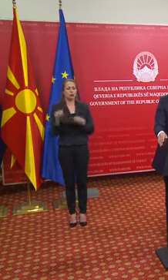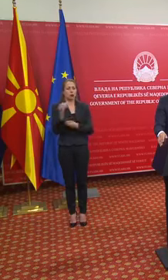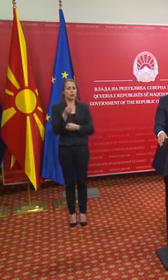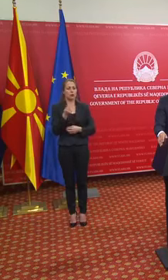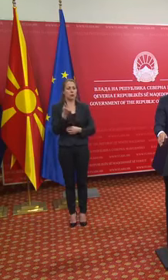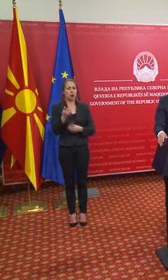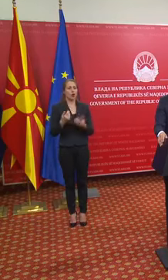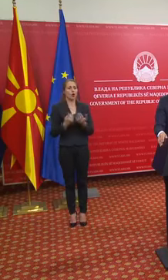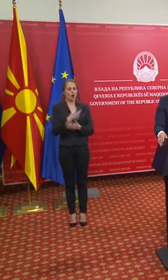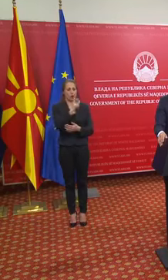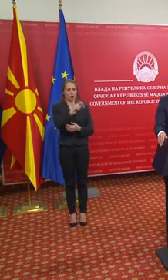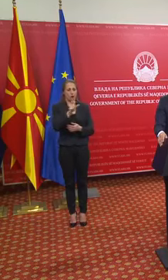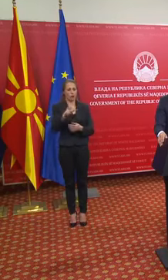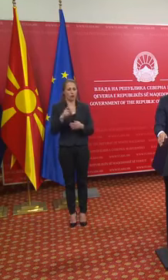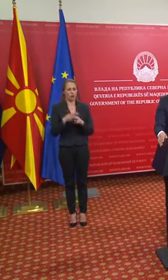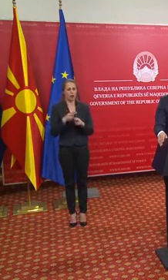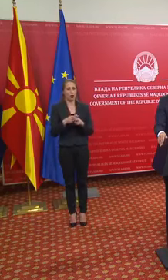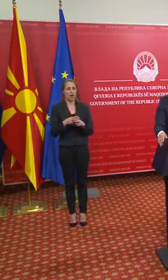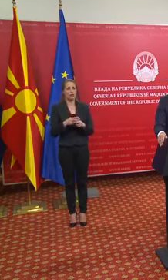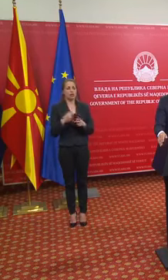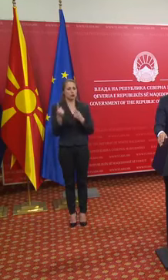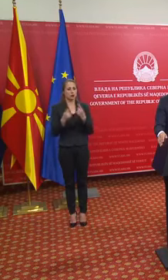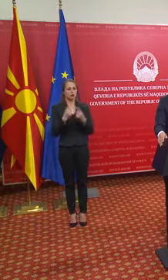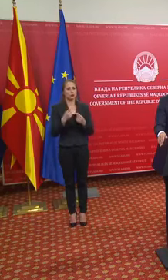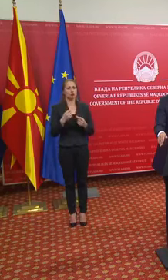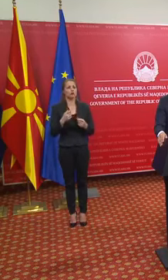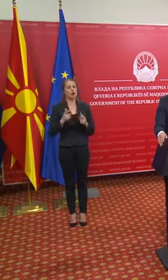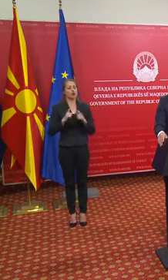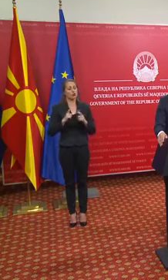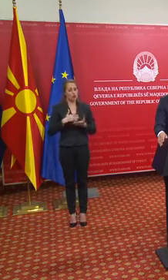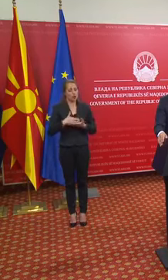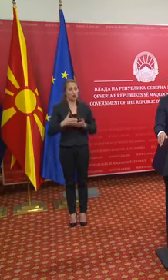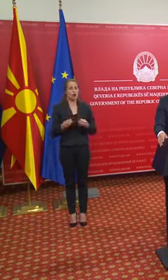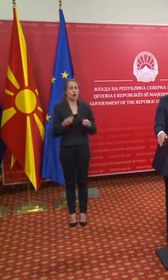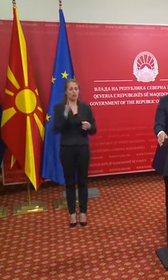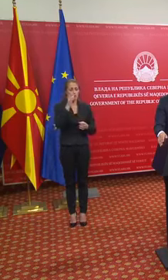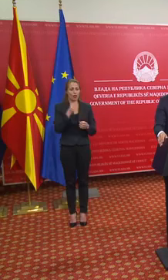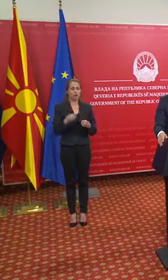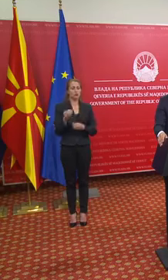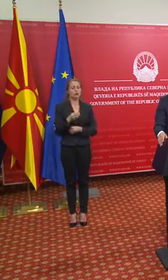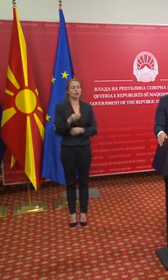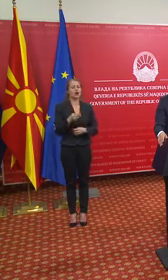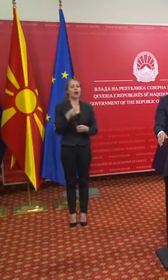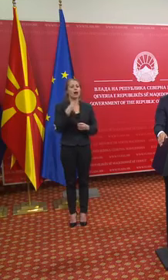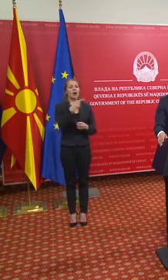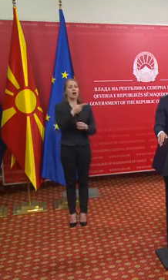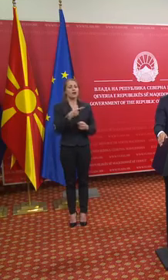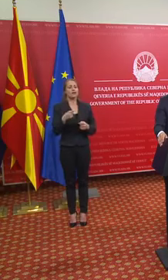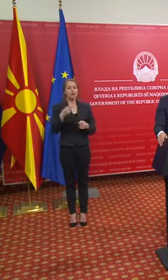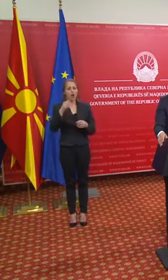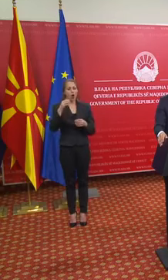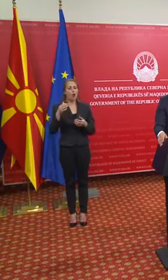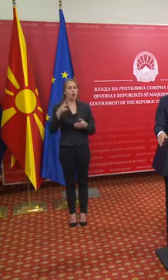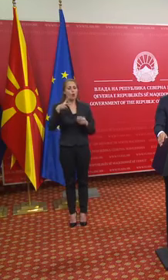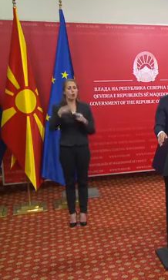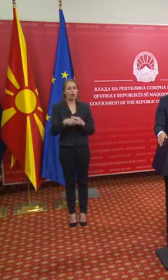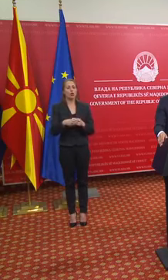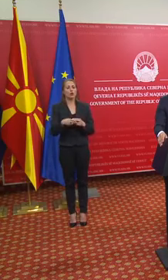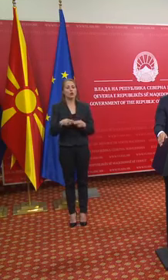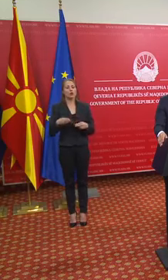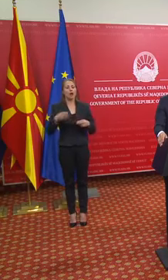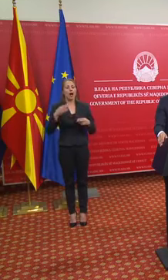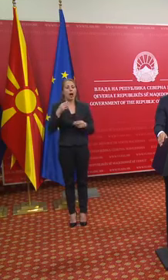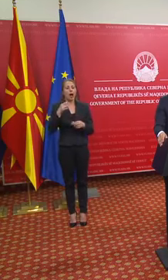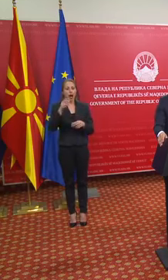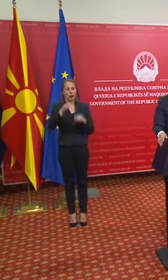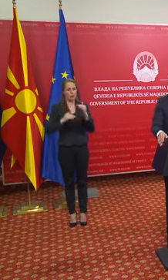број на ново заразени, дека состојбата се очекува да се влошува. Од друга страна, ја укинавте времената мерка за родителите на родителско, односно